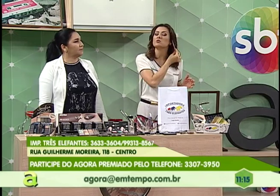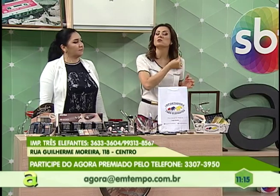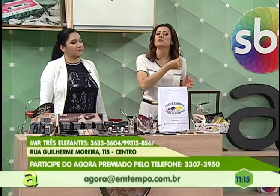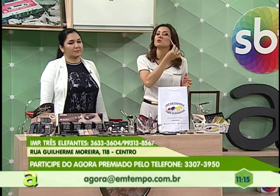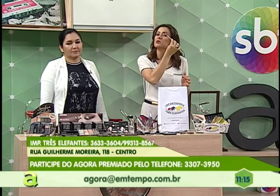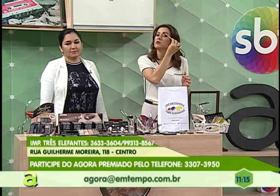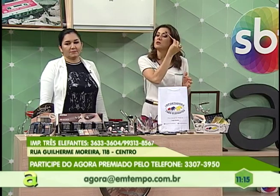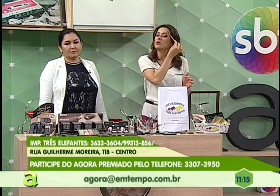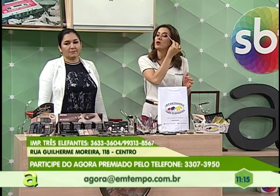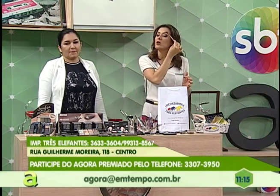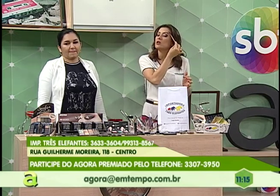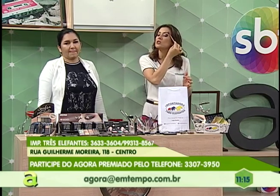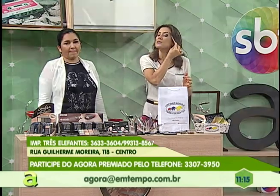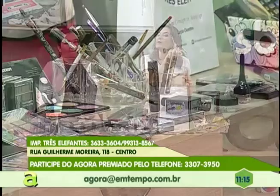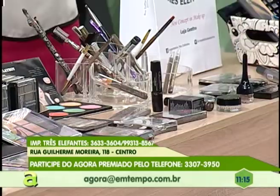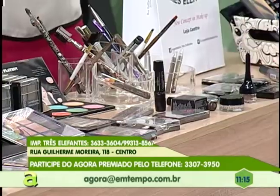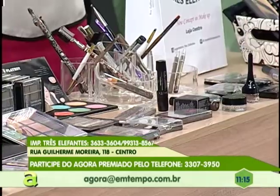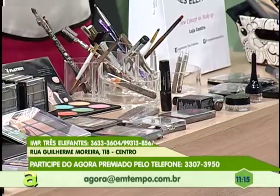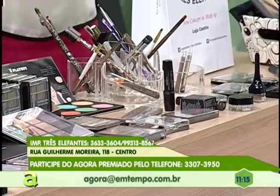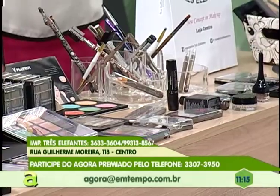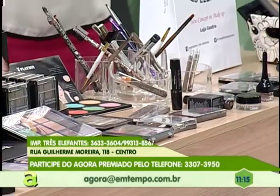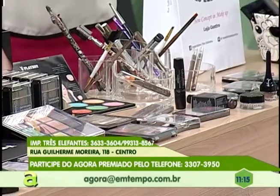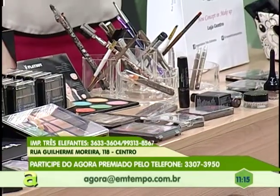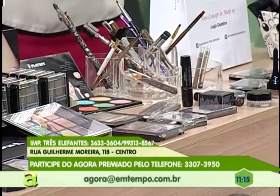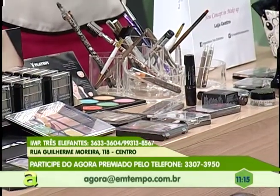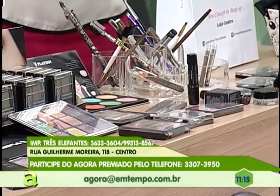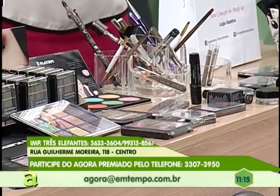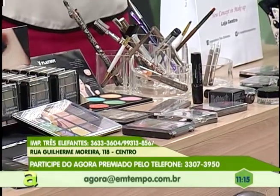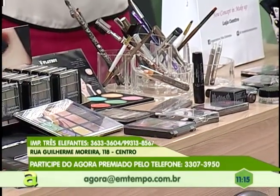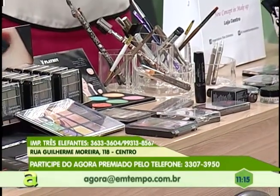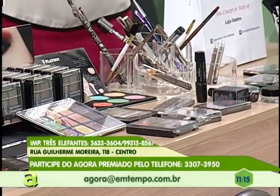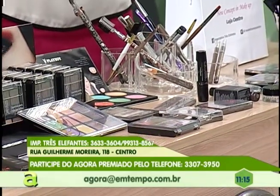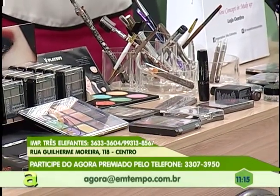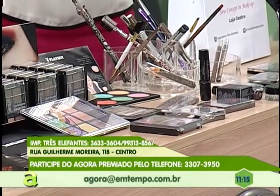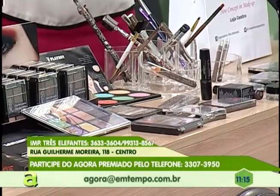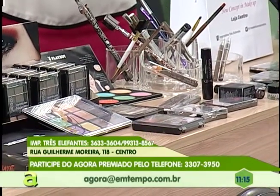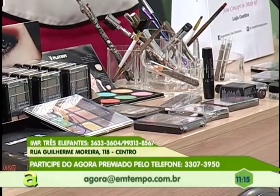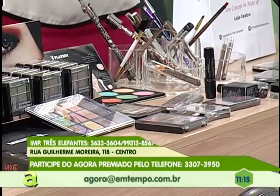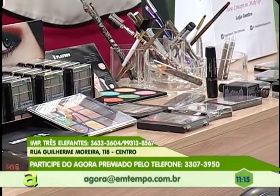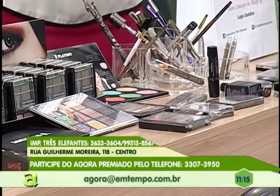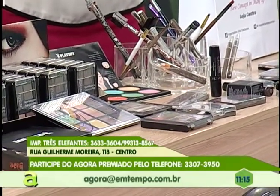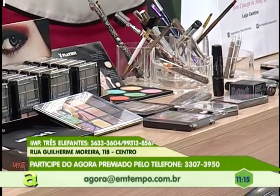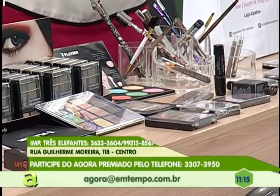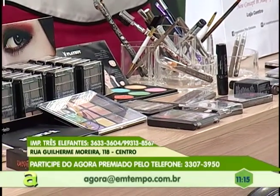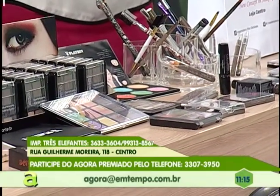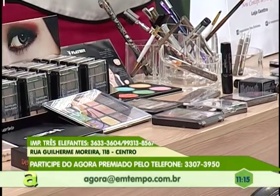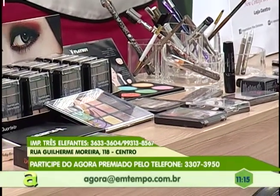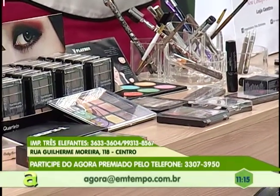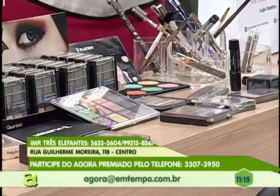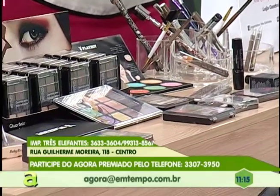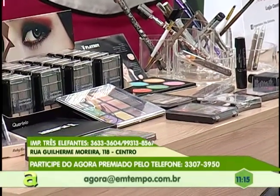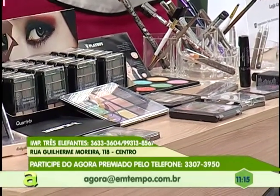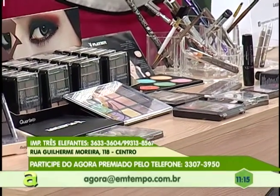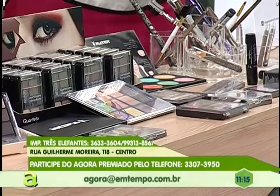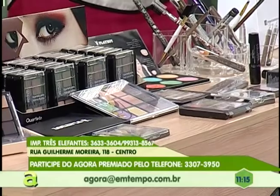municípios do nosso interior, já sabe que pode receber os produtos da 3 Elefantes aí. A gente vai para um... Te amo!